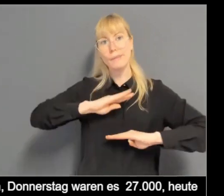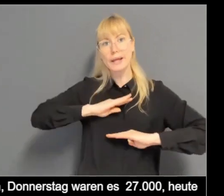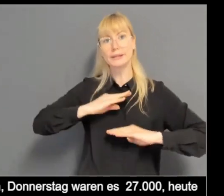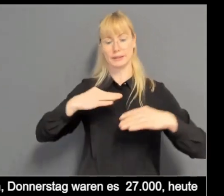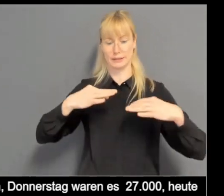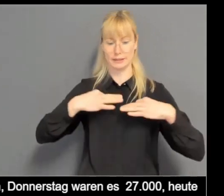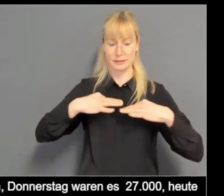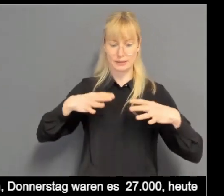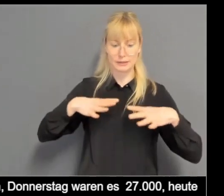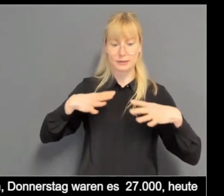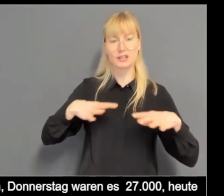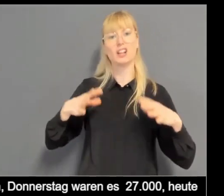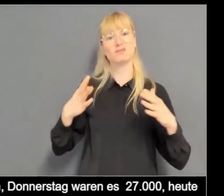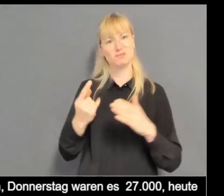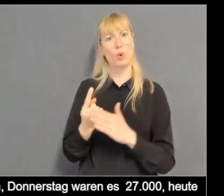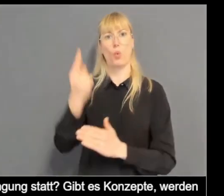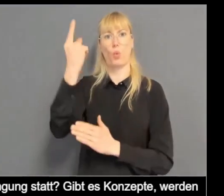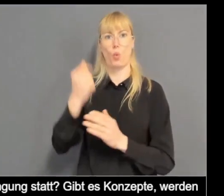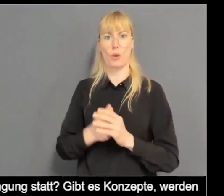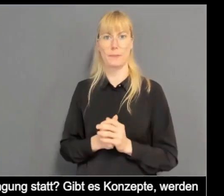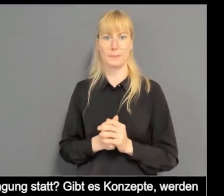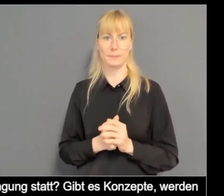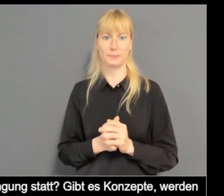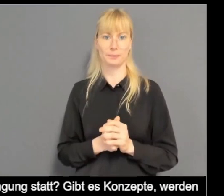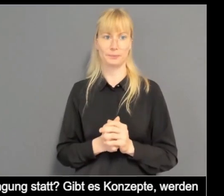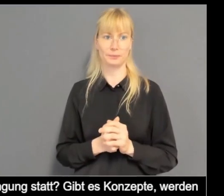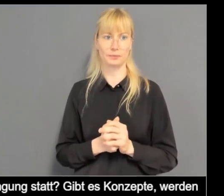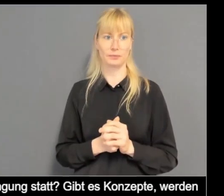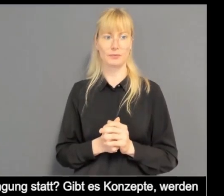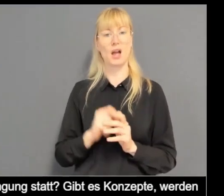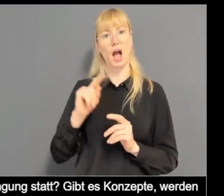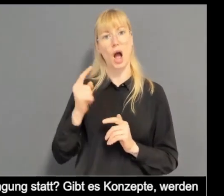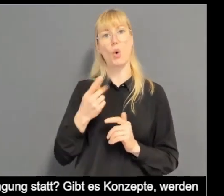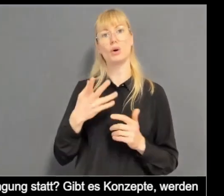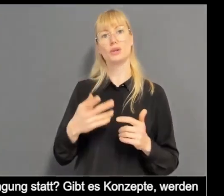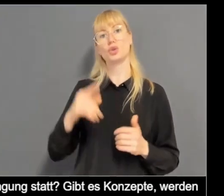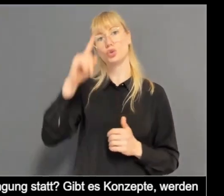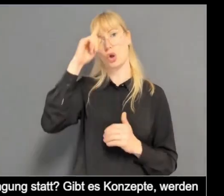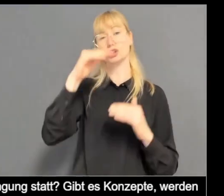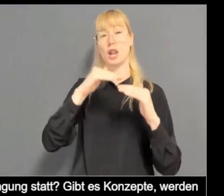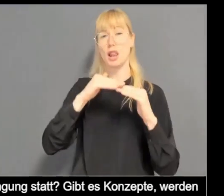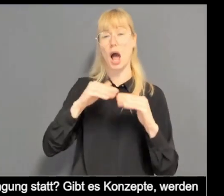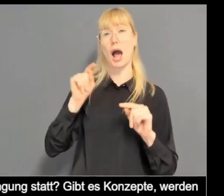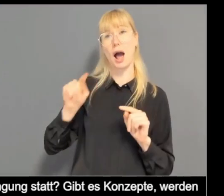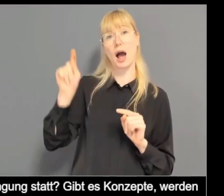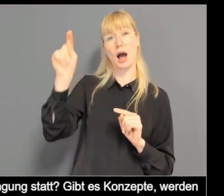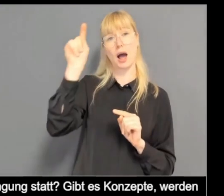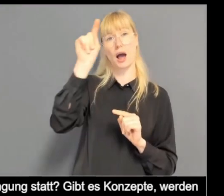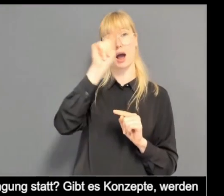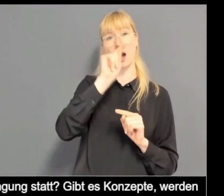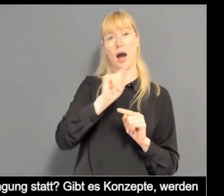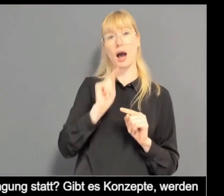welcher Zeitfrist, wie viele wann kommen und wohin und so weiter. Darum ist ja diese bundesweite Steuerung so